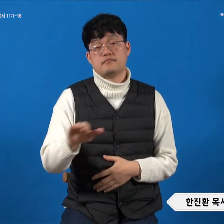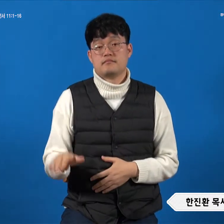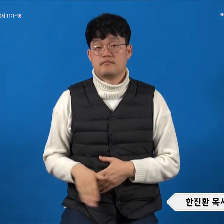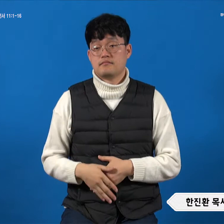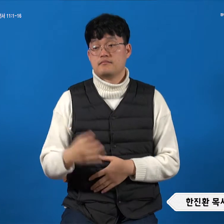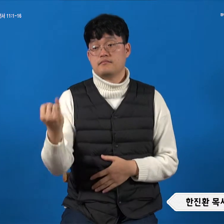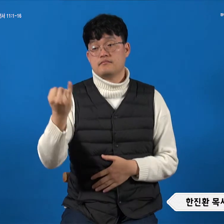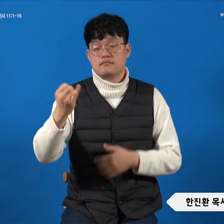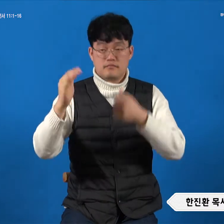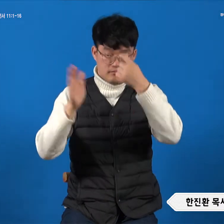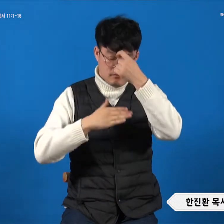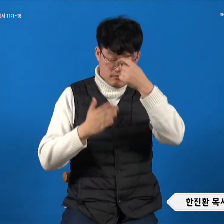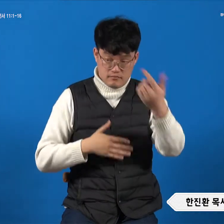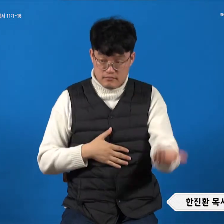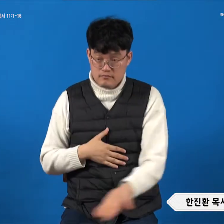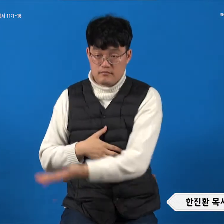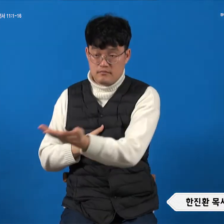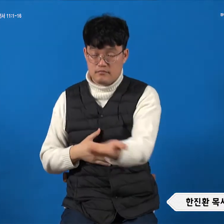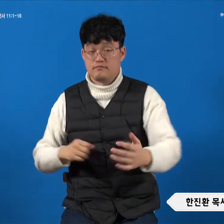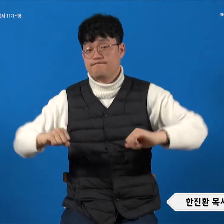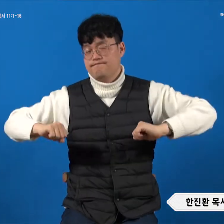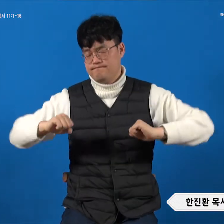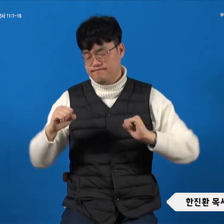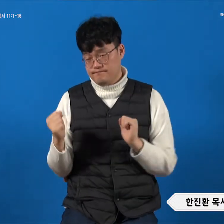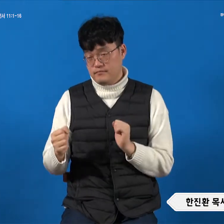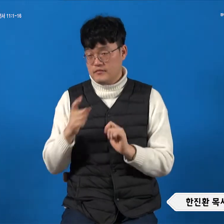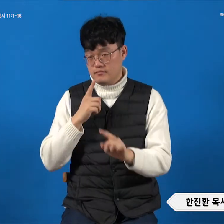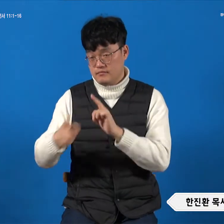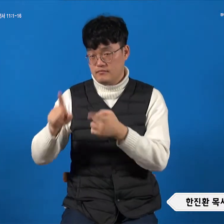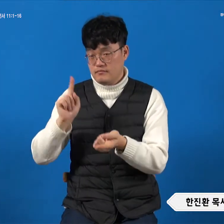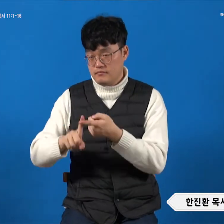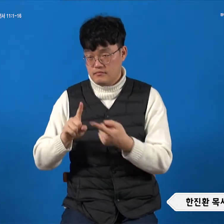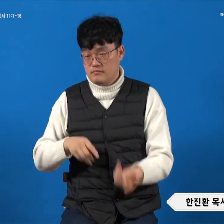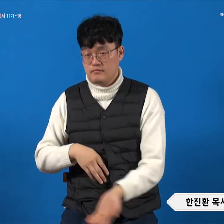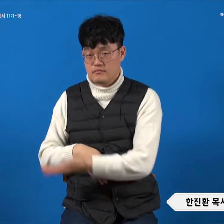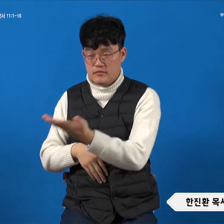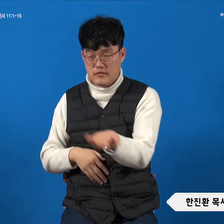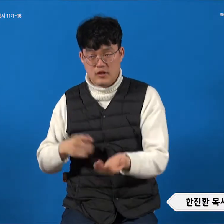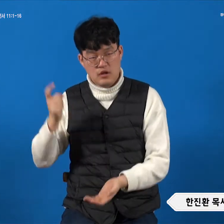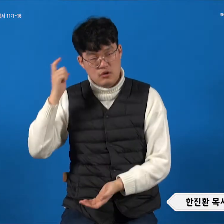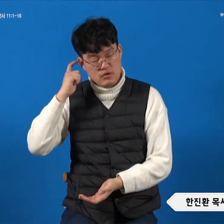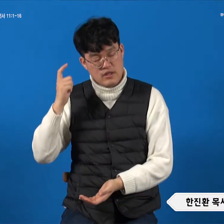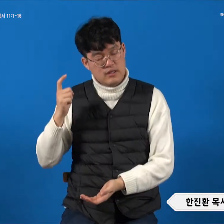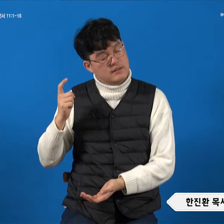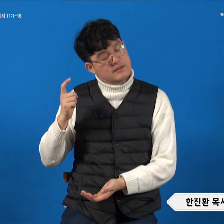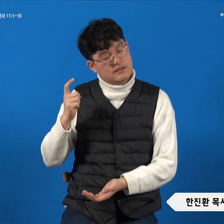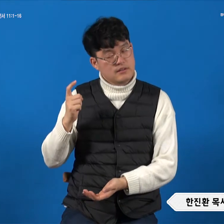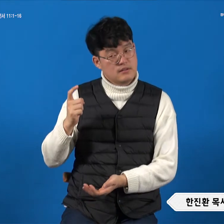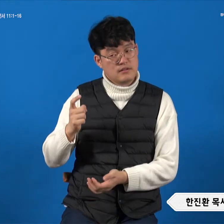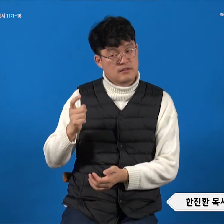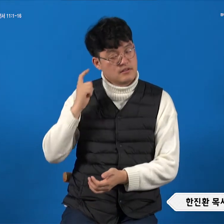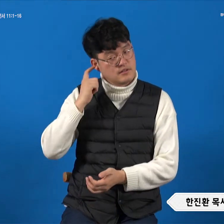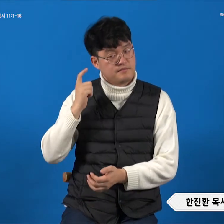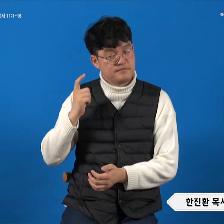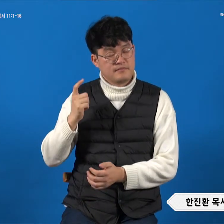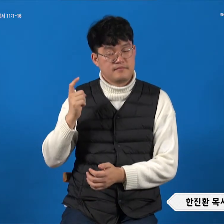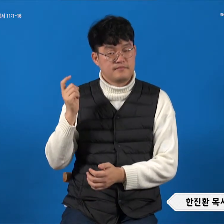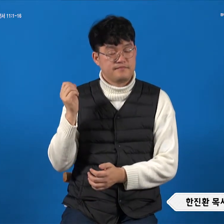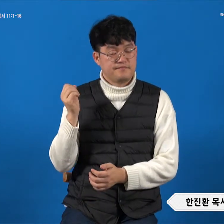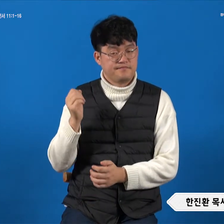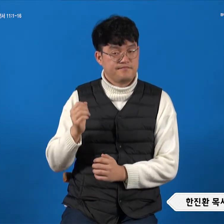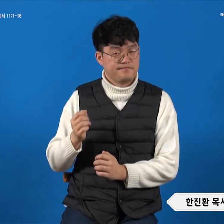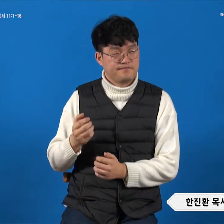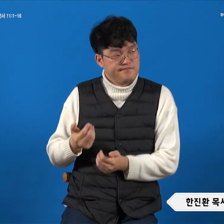우리 여성도들은 이 복종, 순종하는 말이 귀에 되게 거슬릴 겁니다.